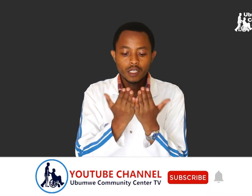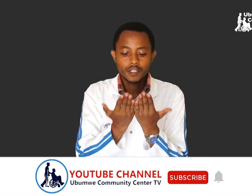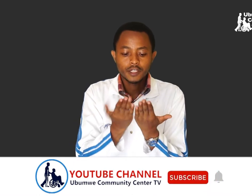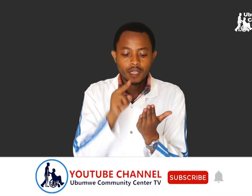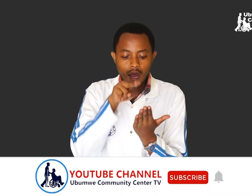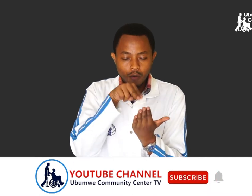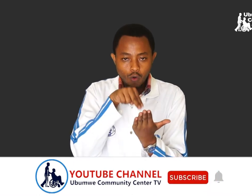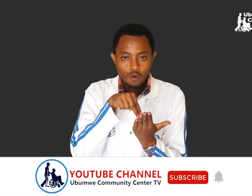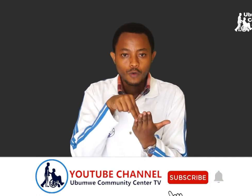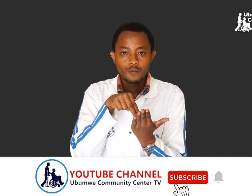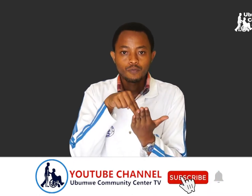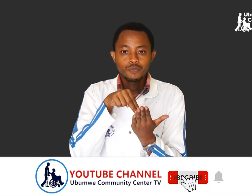Igitabo,